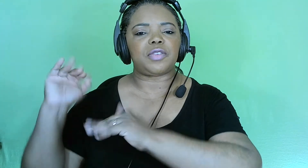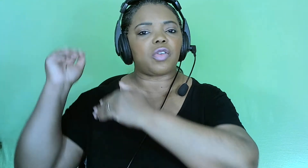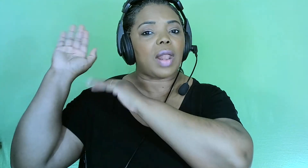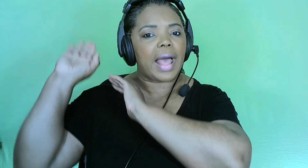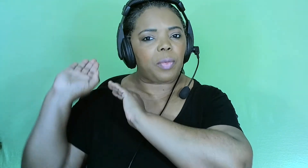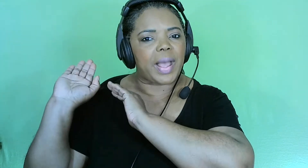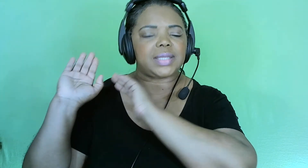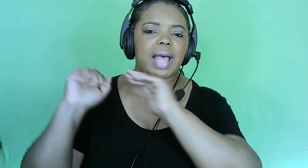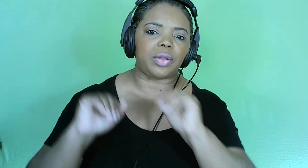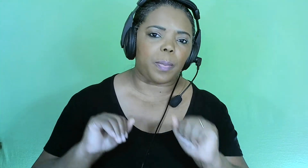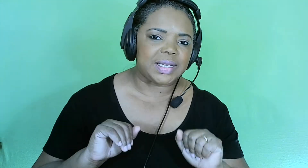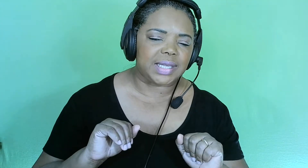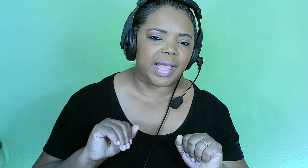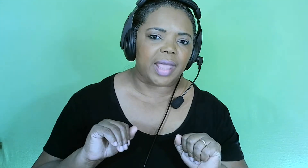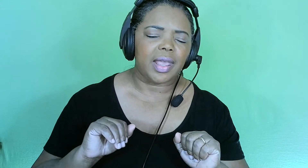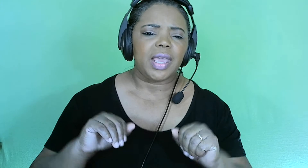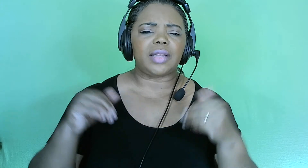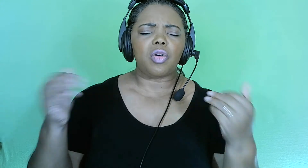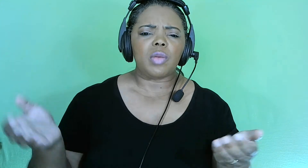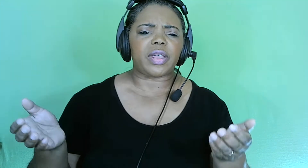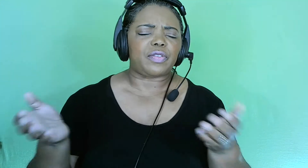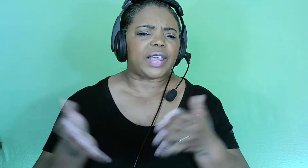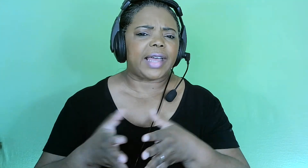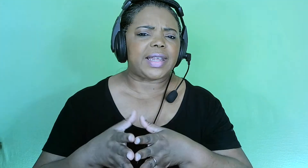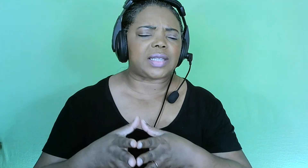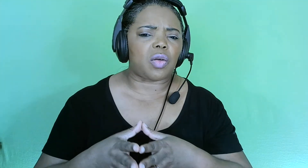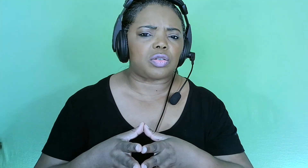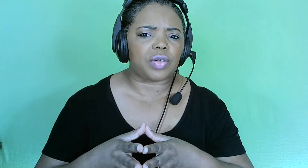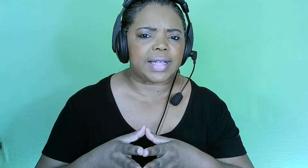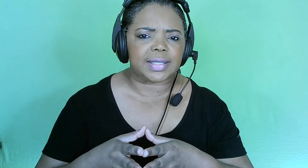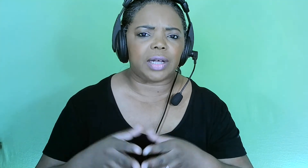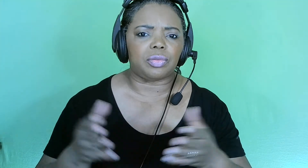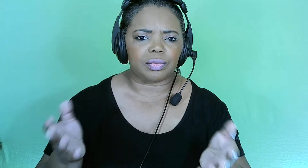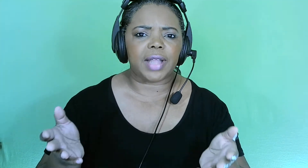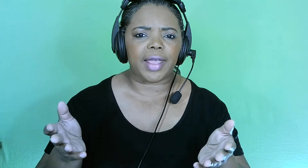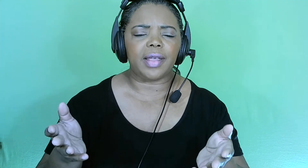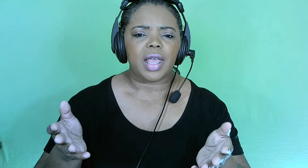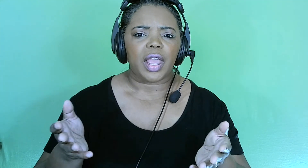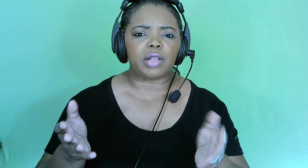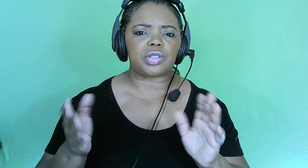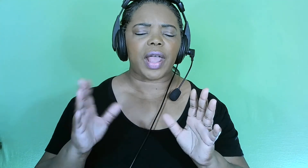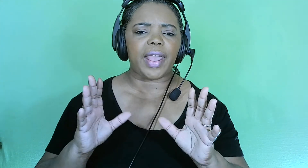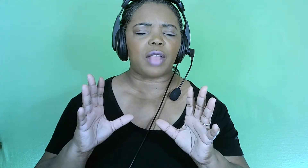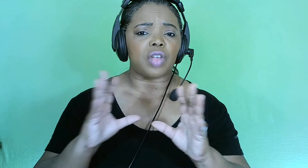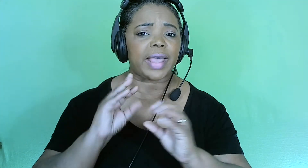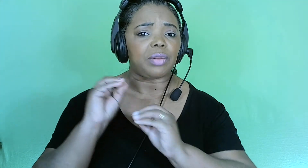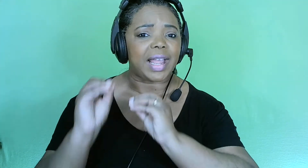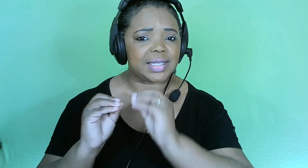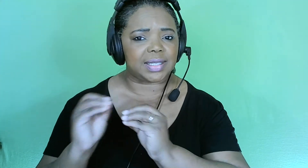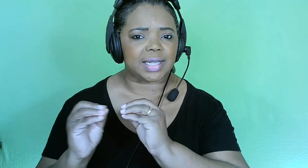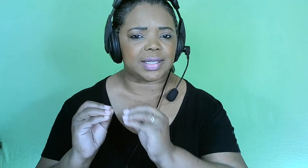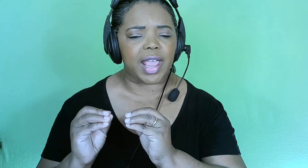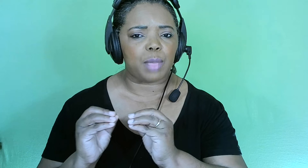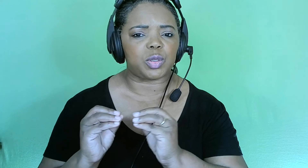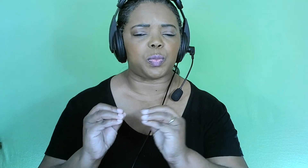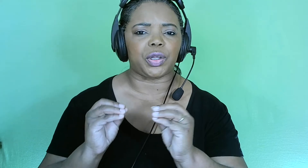ficou lá no passado, eu passei. Então, como que ficaria essa conjugação, né? Eu só quero dar esses exemplos